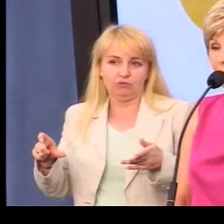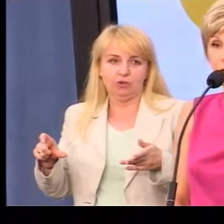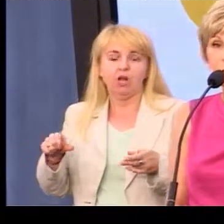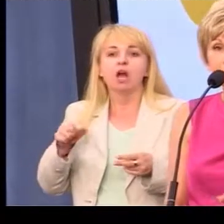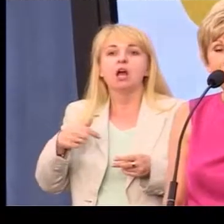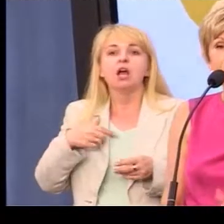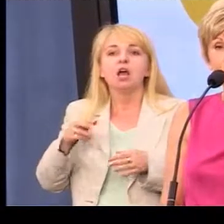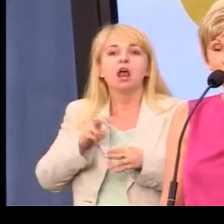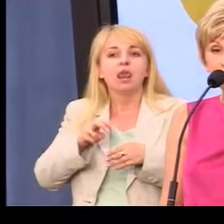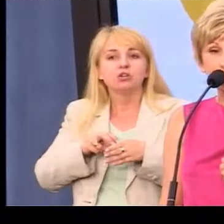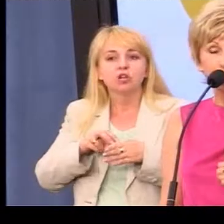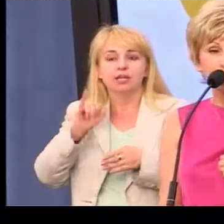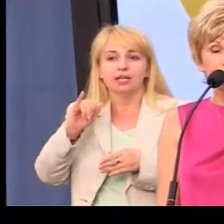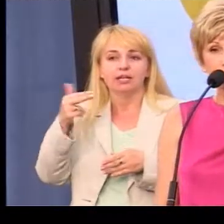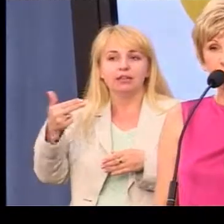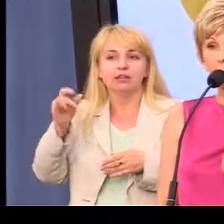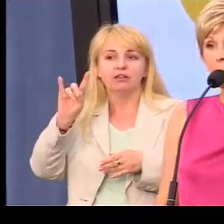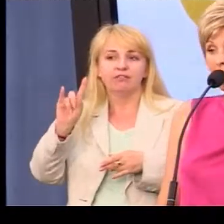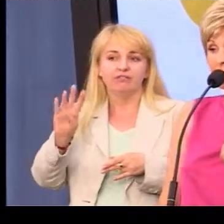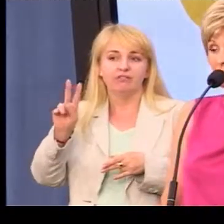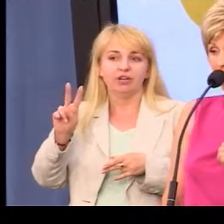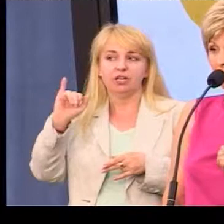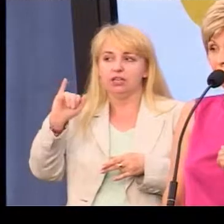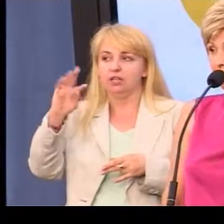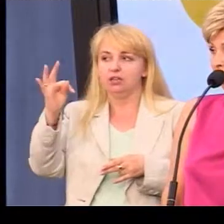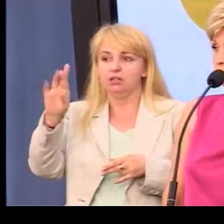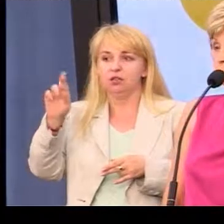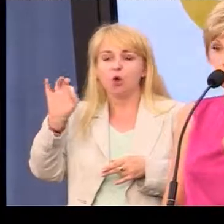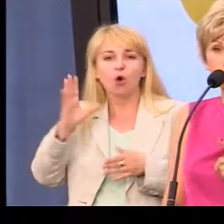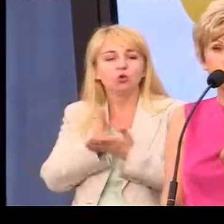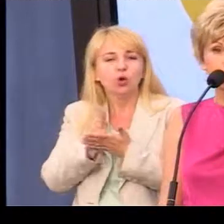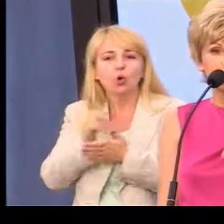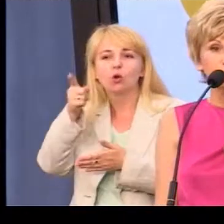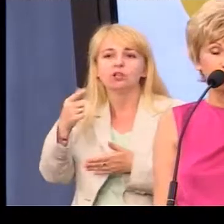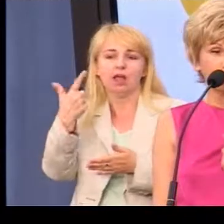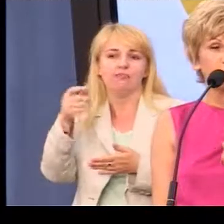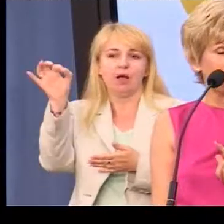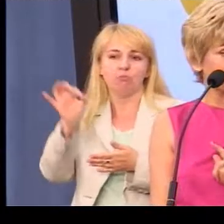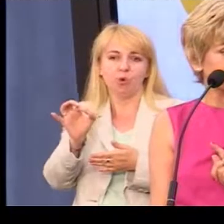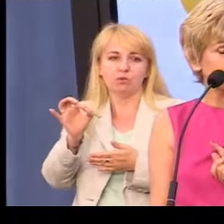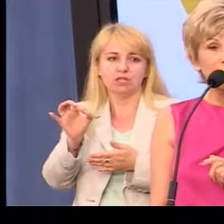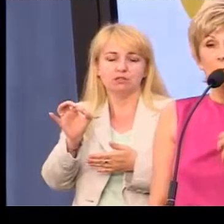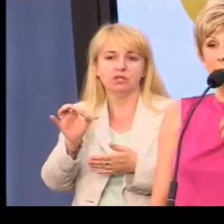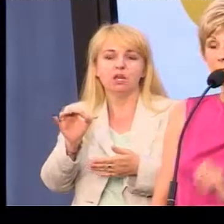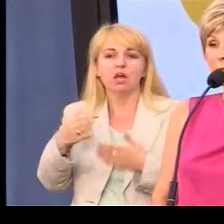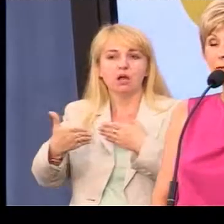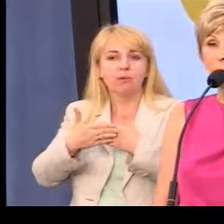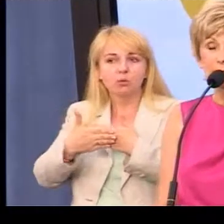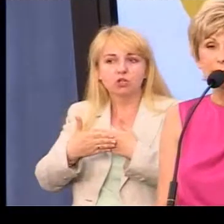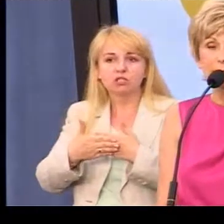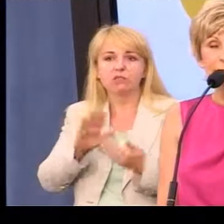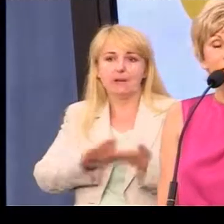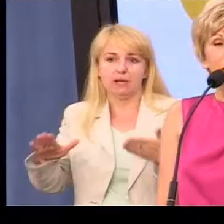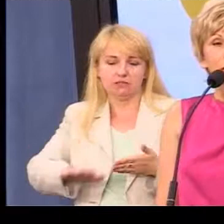niepłodnych. Czyli powtarzam, in vitro stosujemy maksymalnie w przypadku 2% niepłodnych par. Natomiast